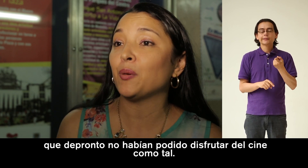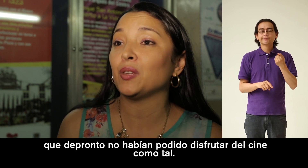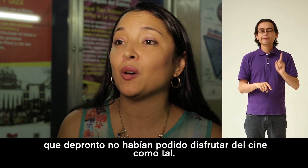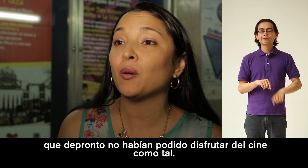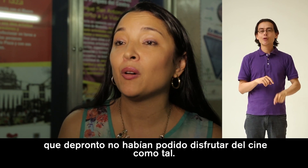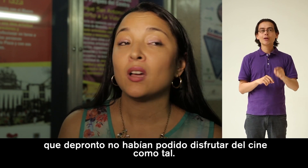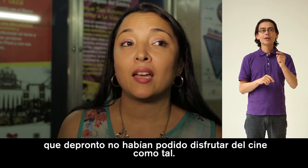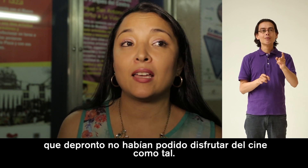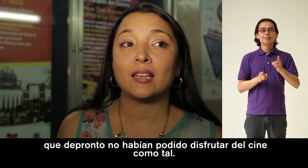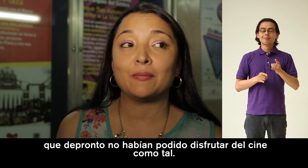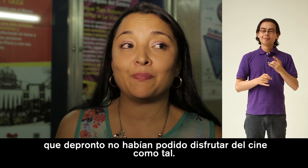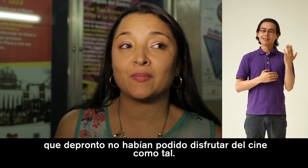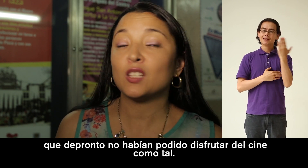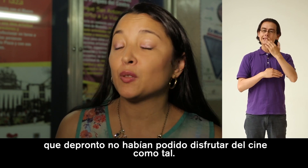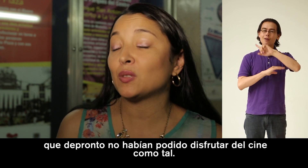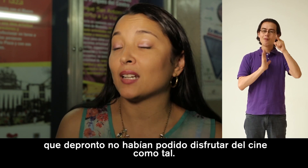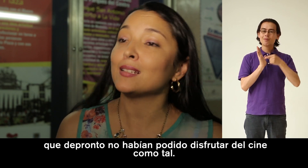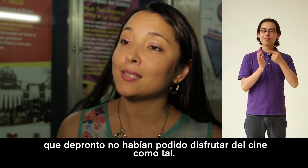Música